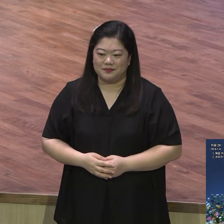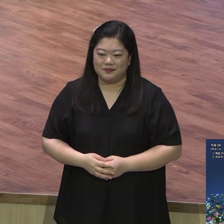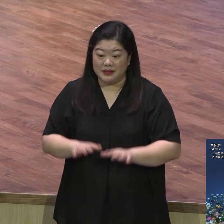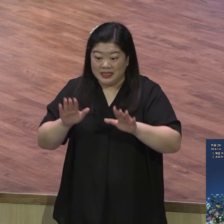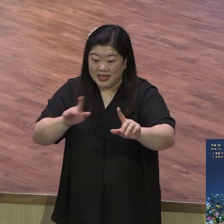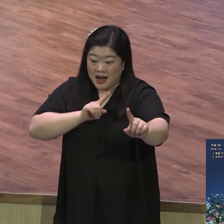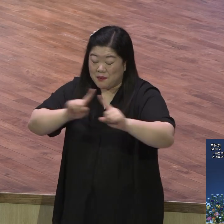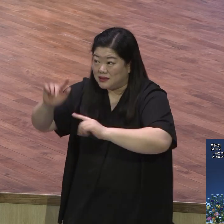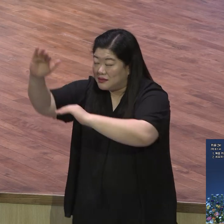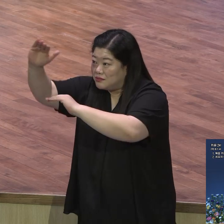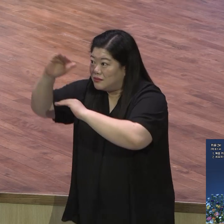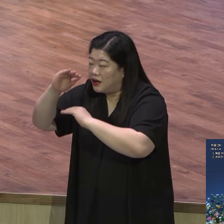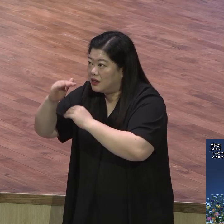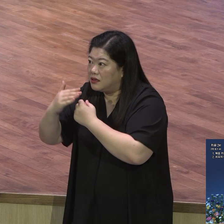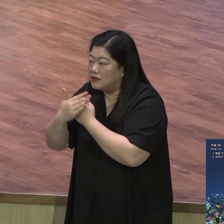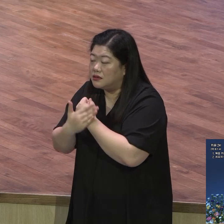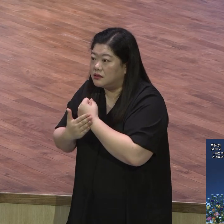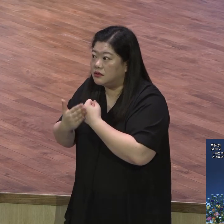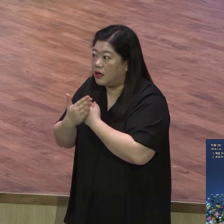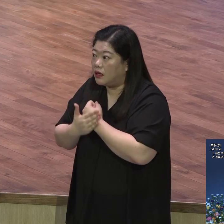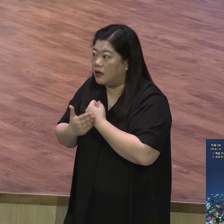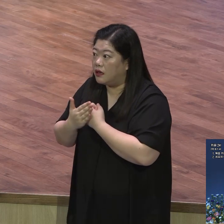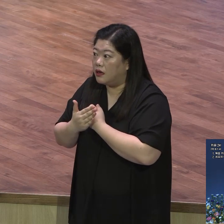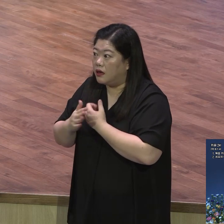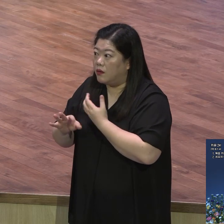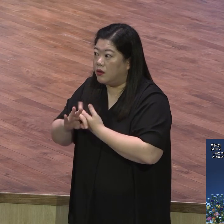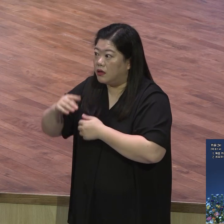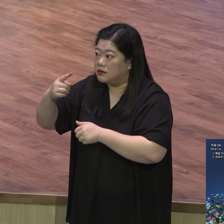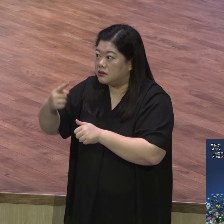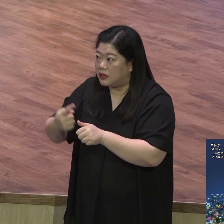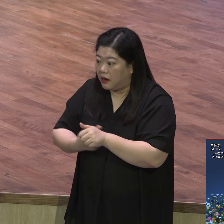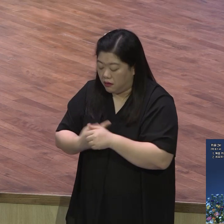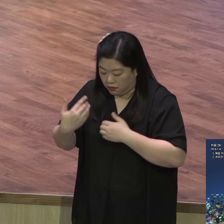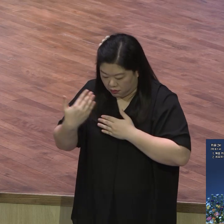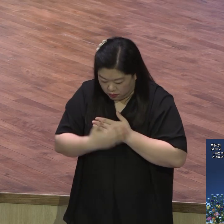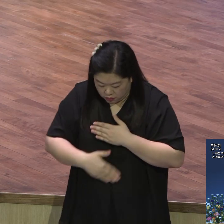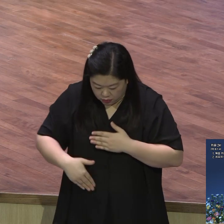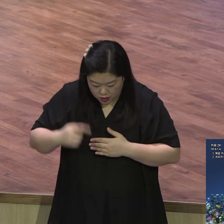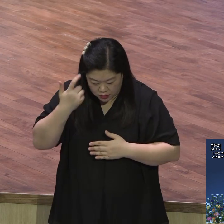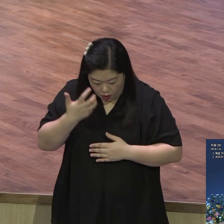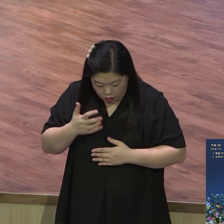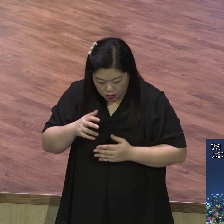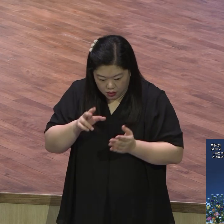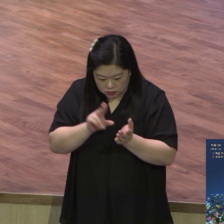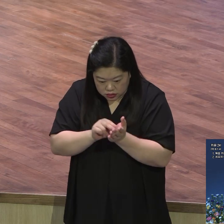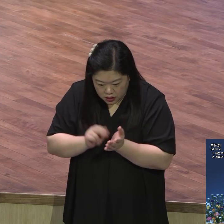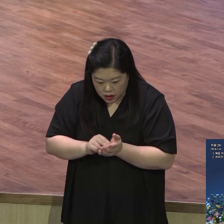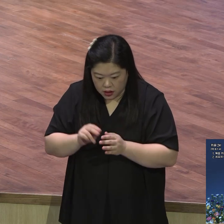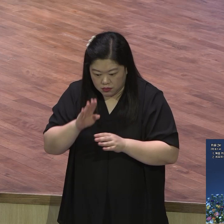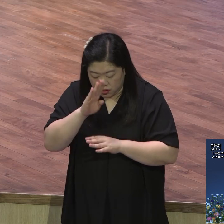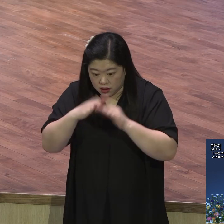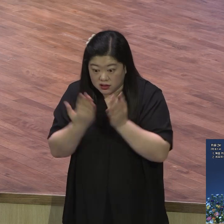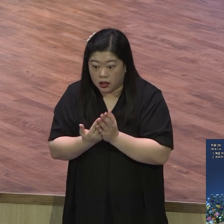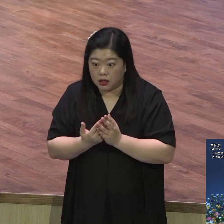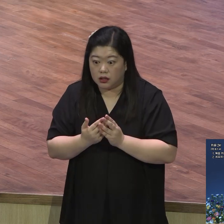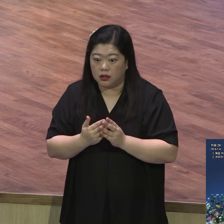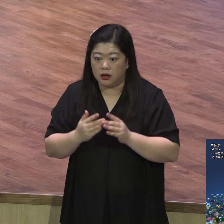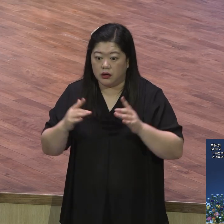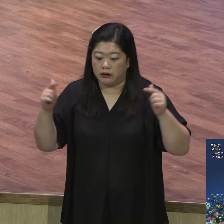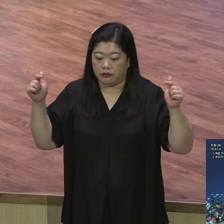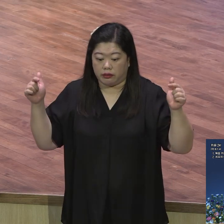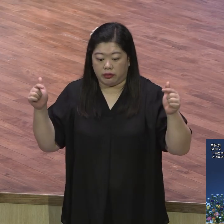받으면 나도 모르게 나도 은혜 받고 났더니 은혜 받았는데 육신 치유가 일어나서 말씀의 은혜 말씀이